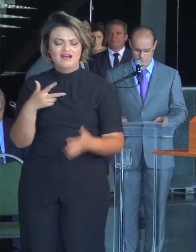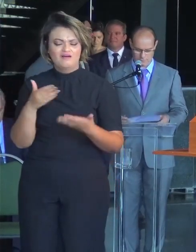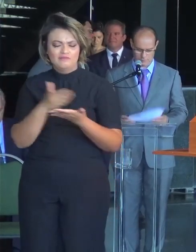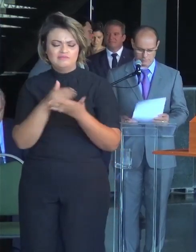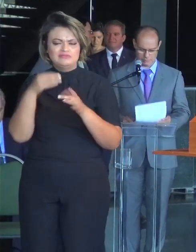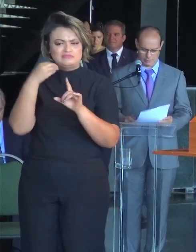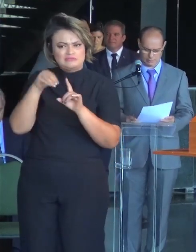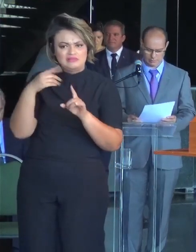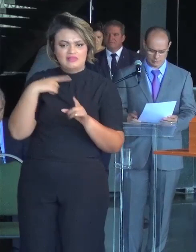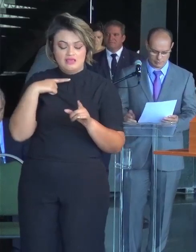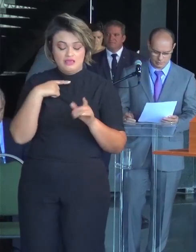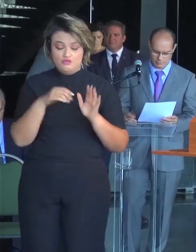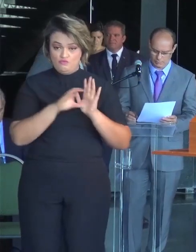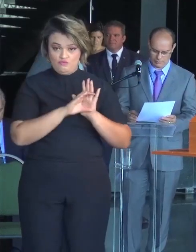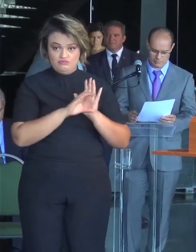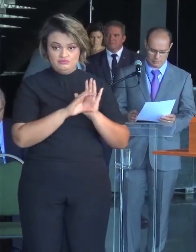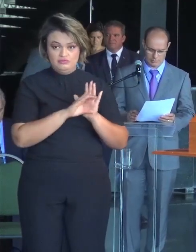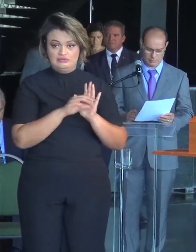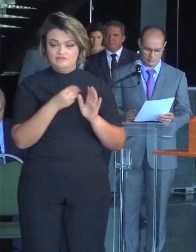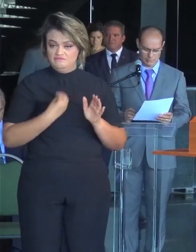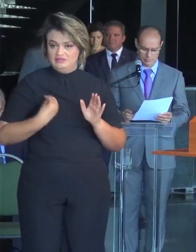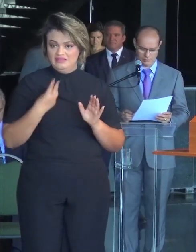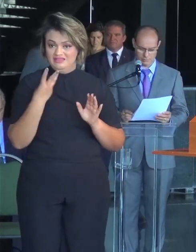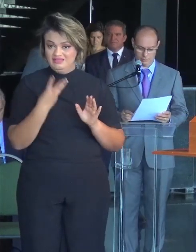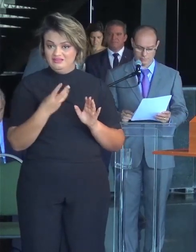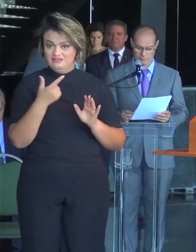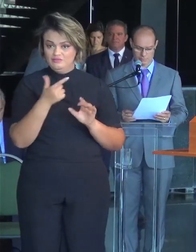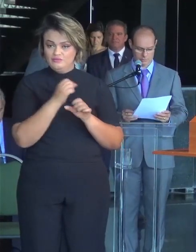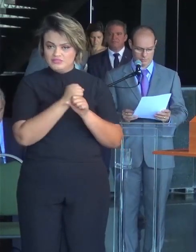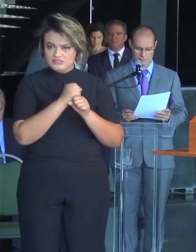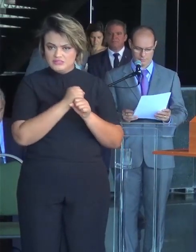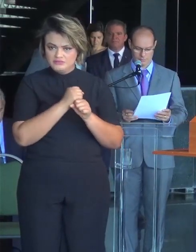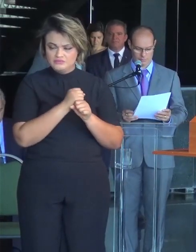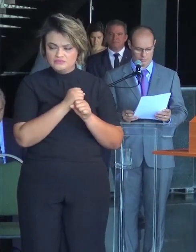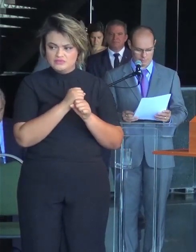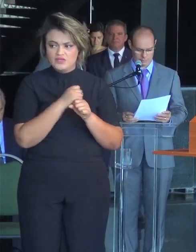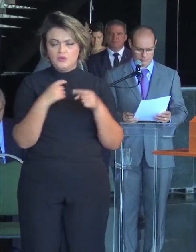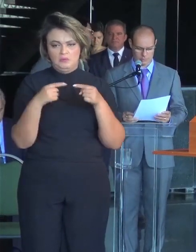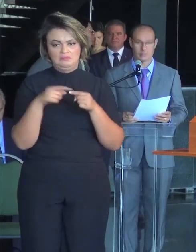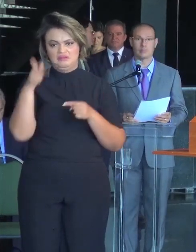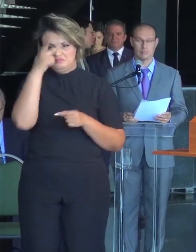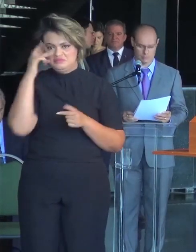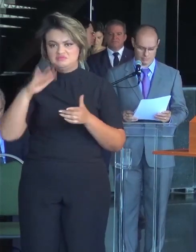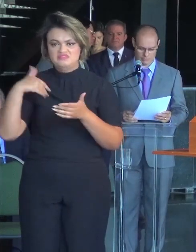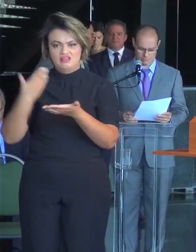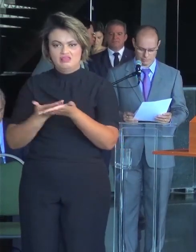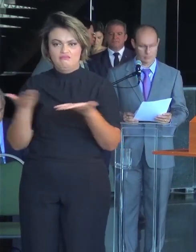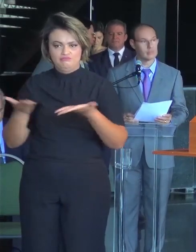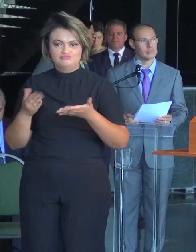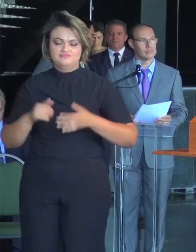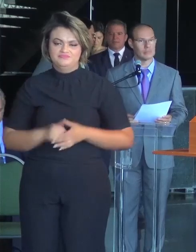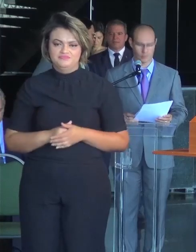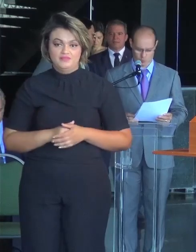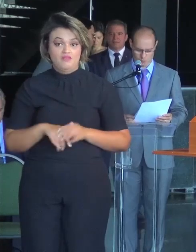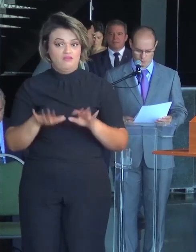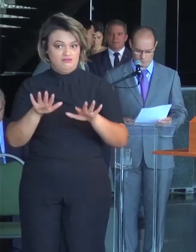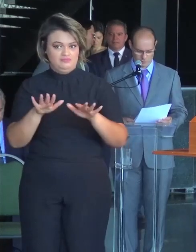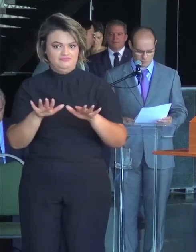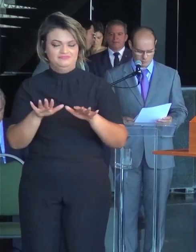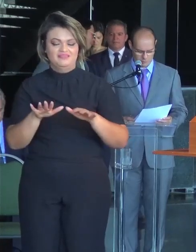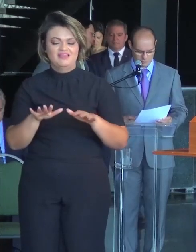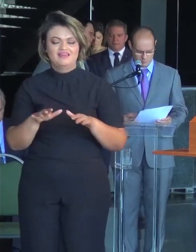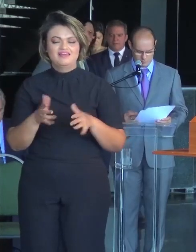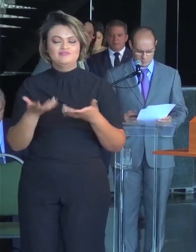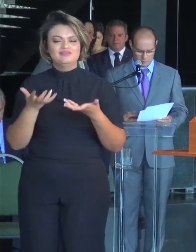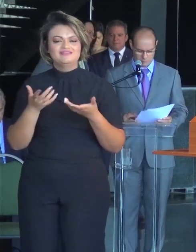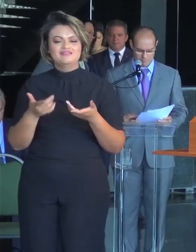há mais de 32 anos, continuam cada vez mais atuais. Se me permitem,